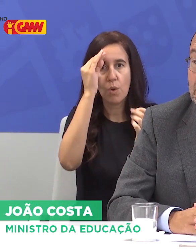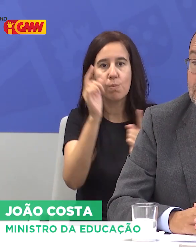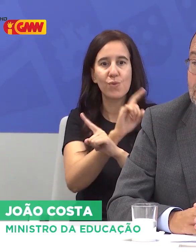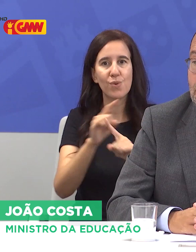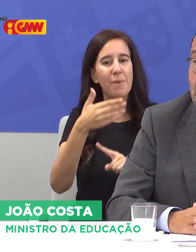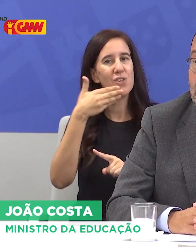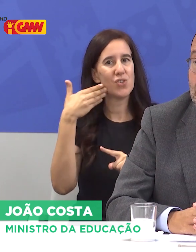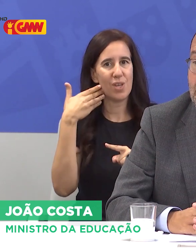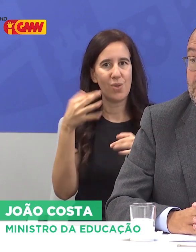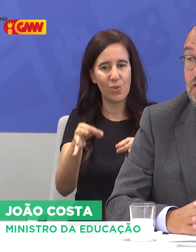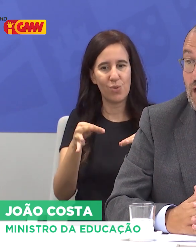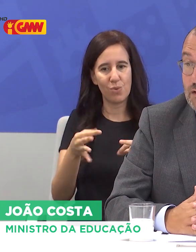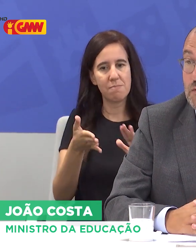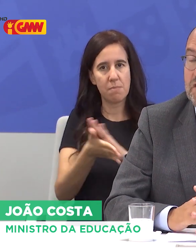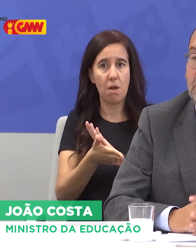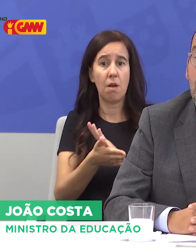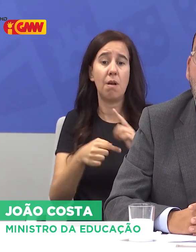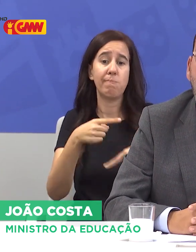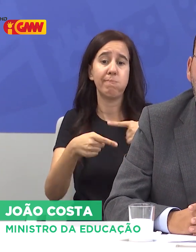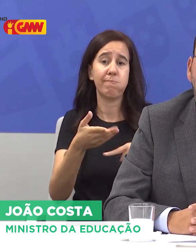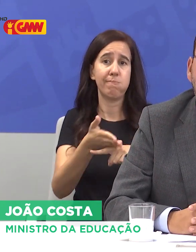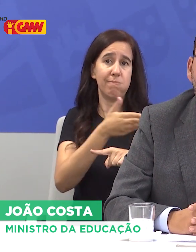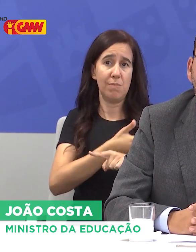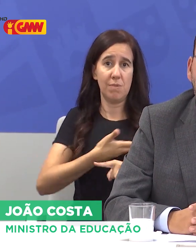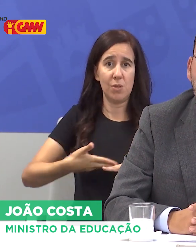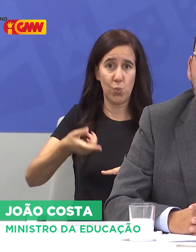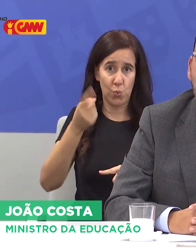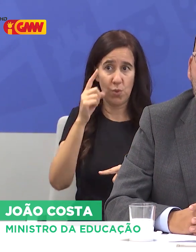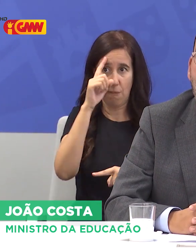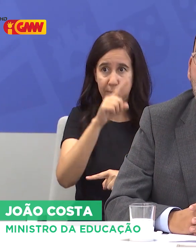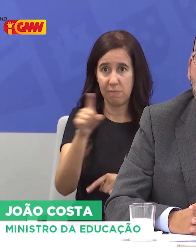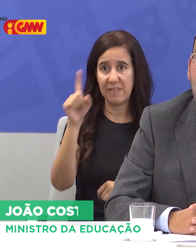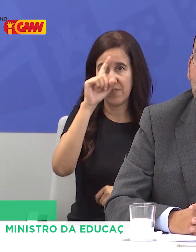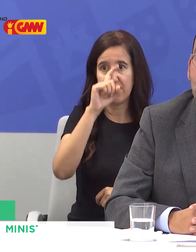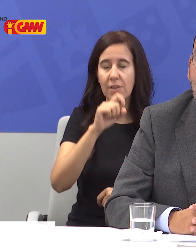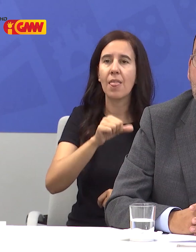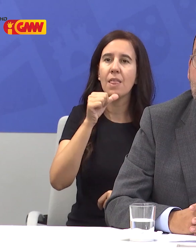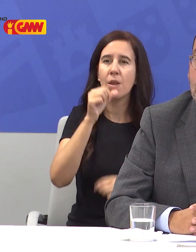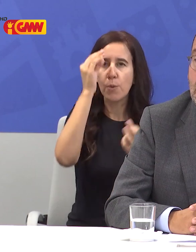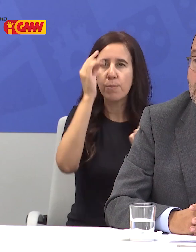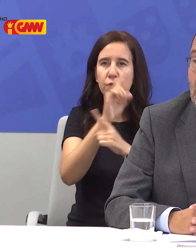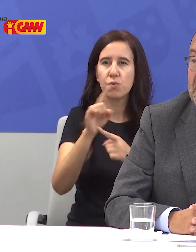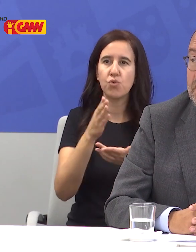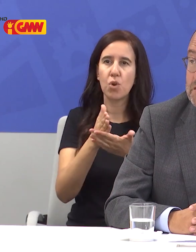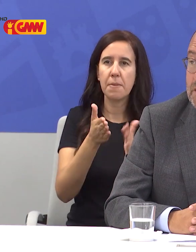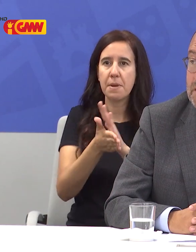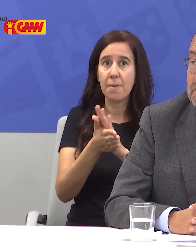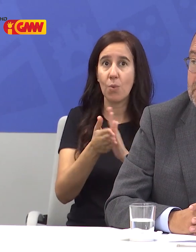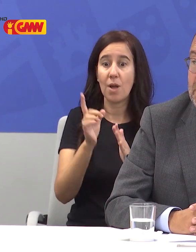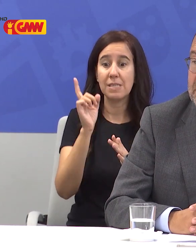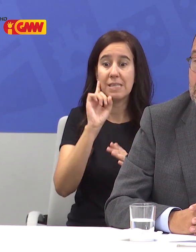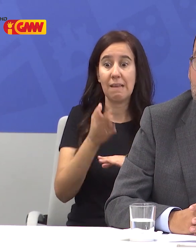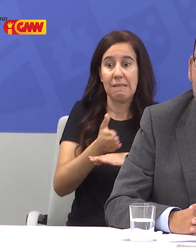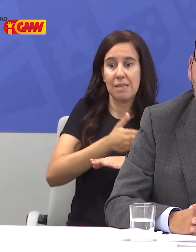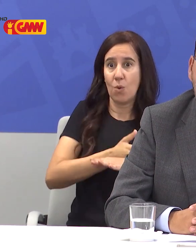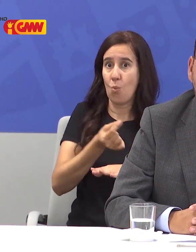mais cedo do que era tradicional. Como se lembram, geralmente os professores eram colocados nas escolas quase na véspera de